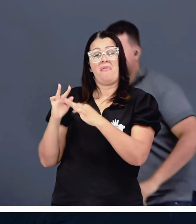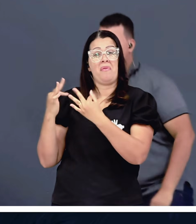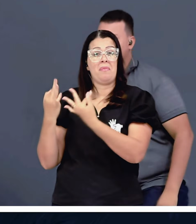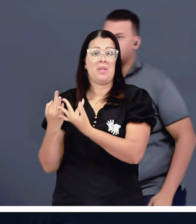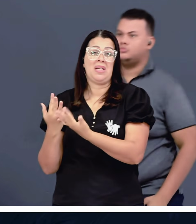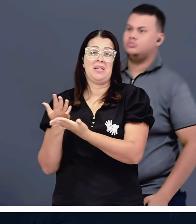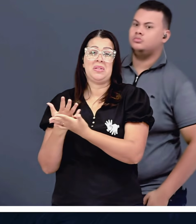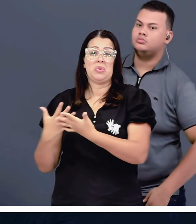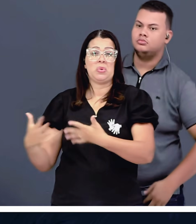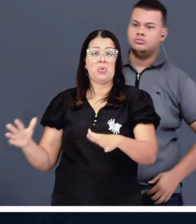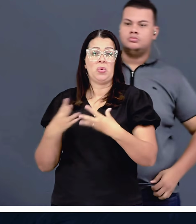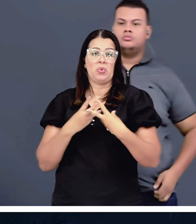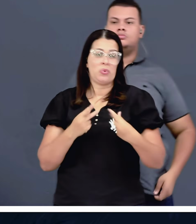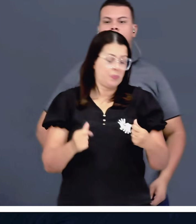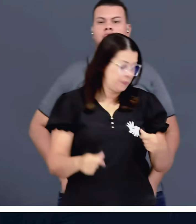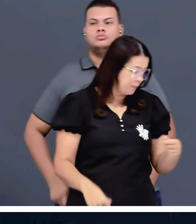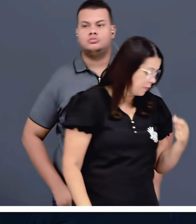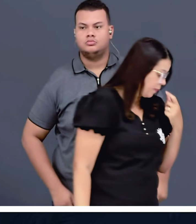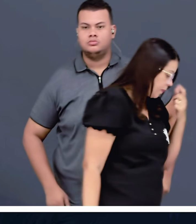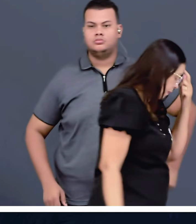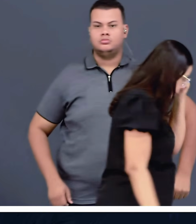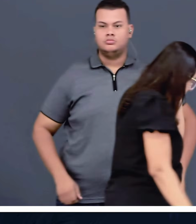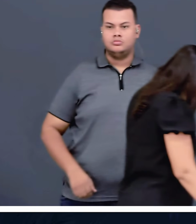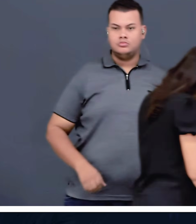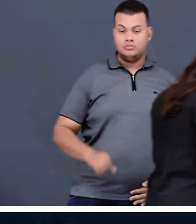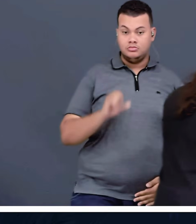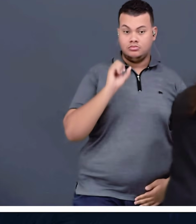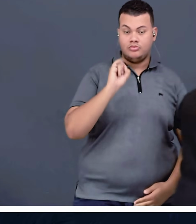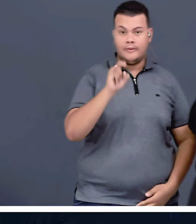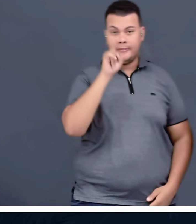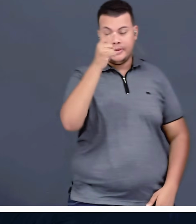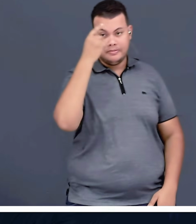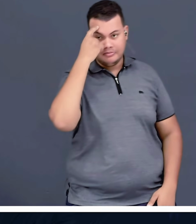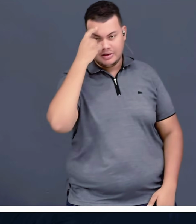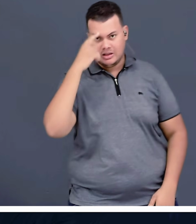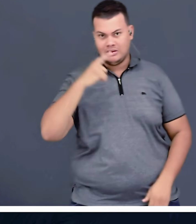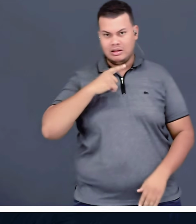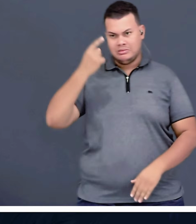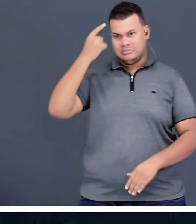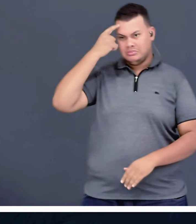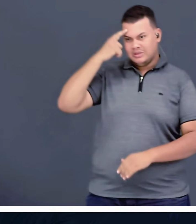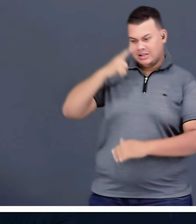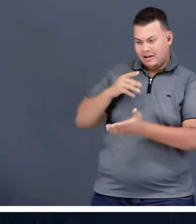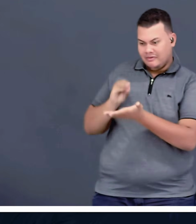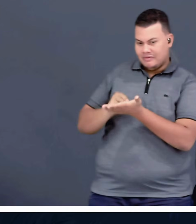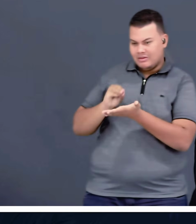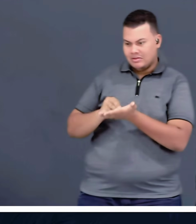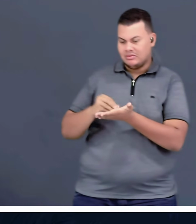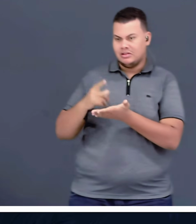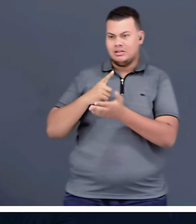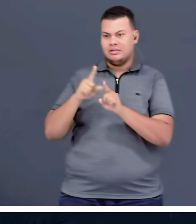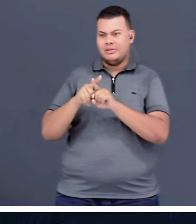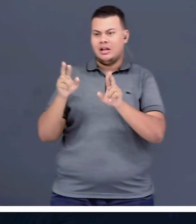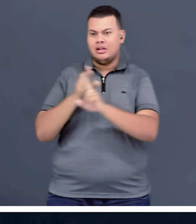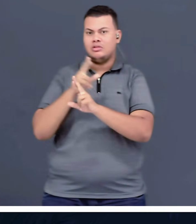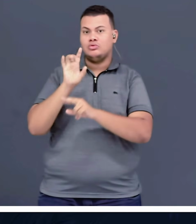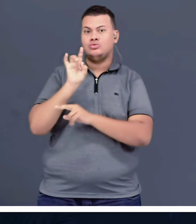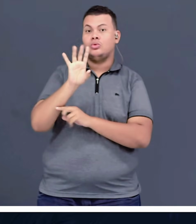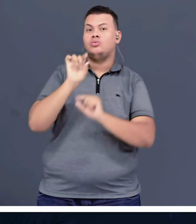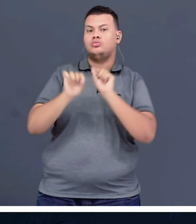família. E se você está pensando que mentalidade de escassez tem a ver e tem relação apenas